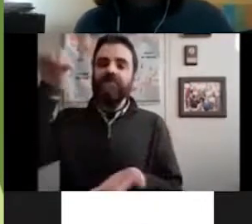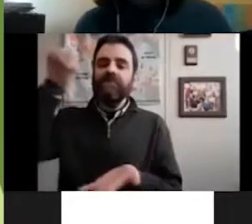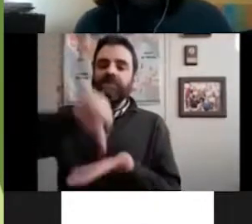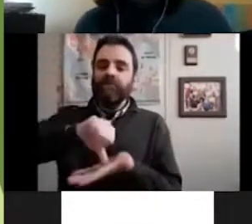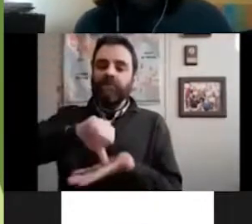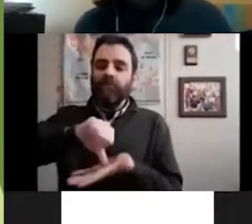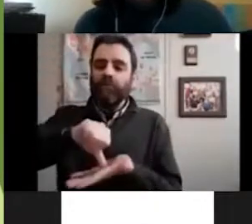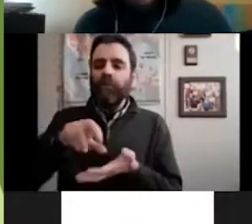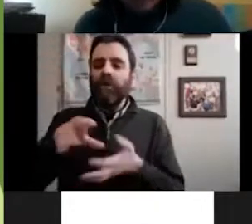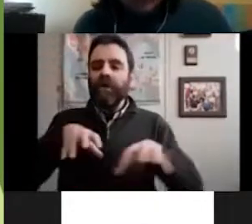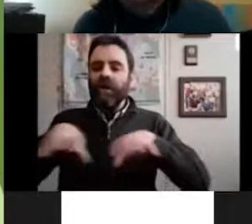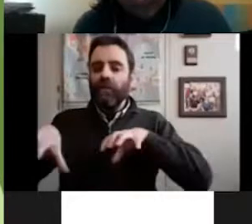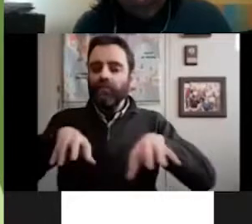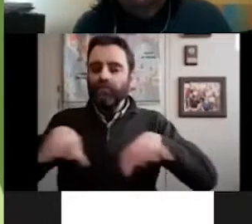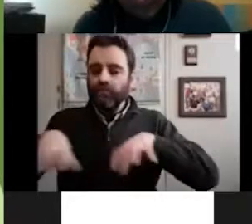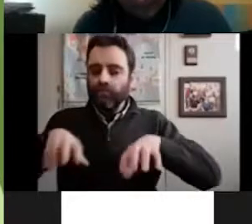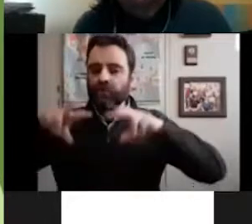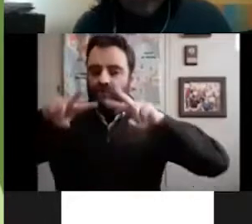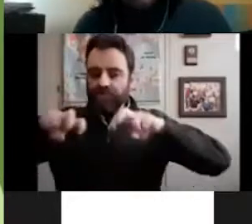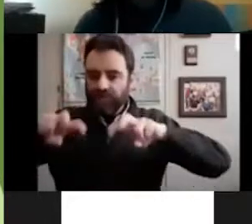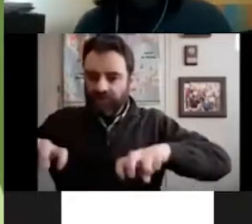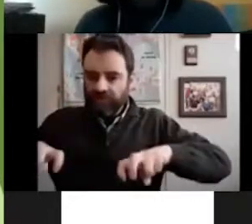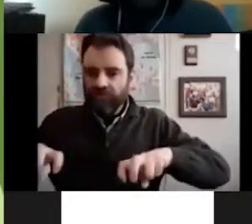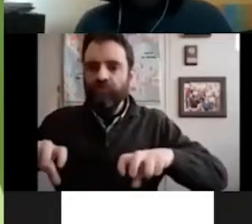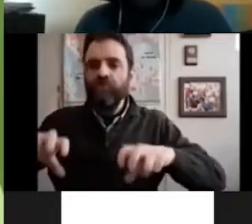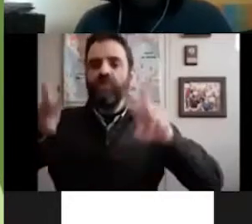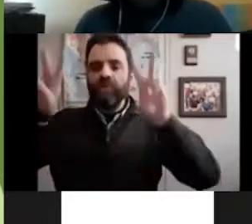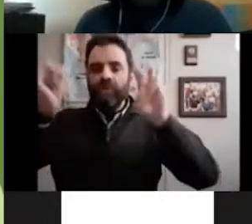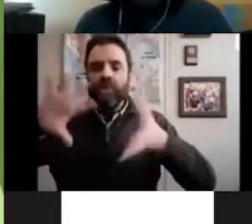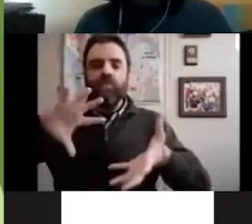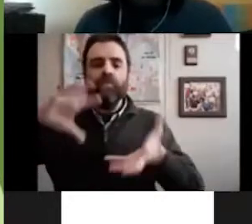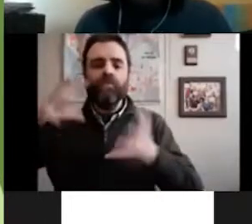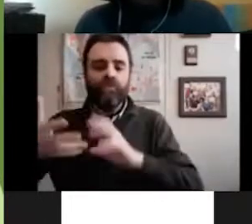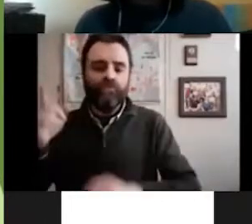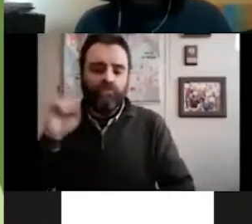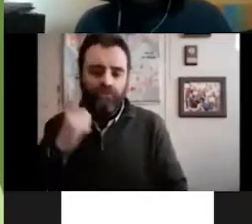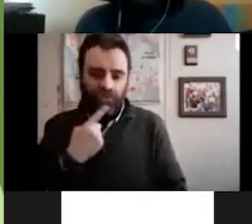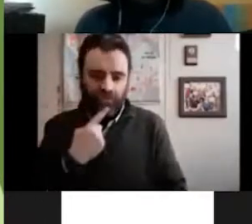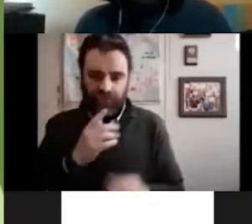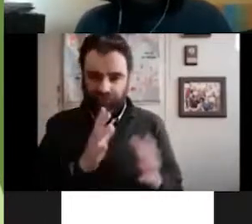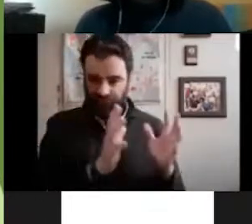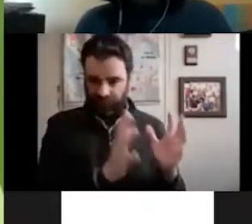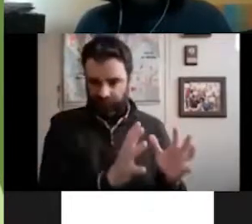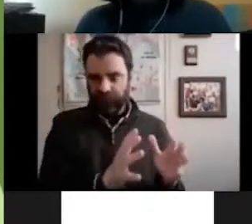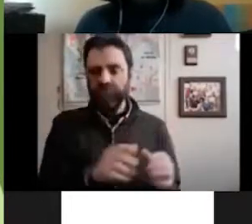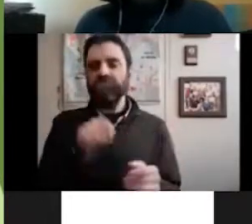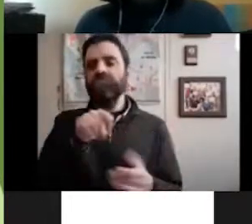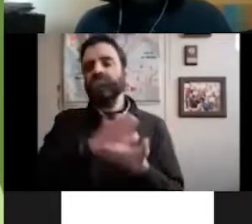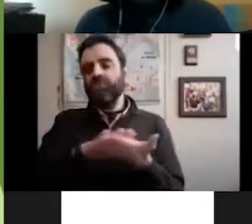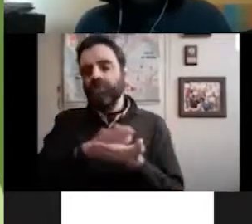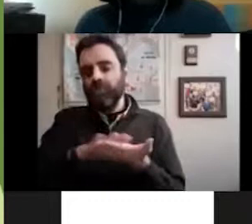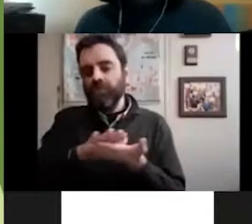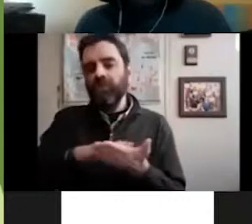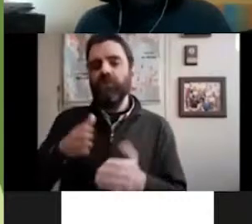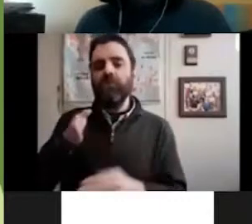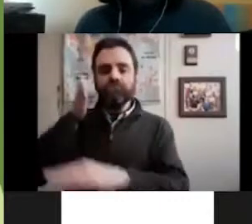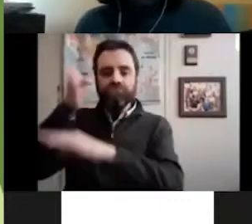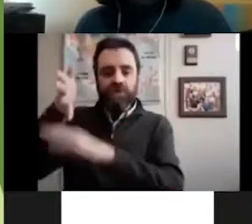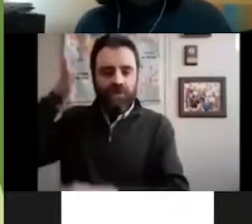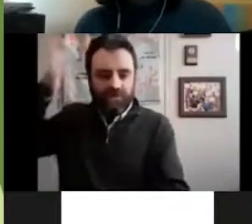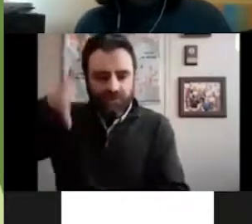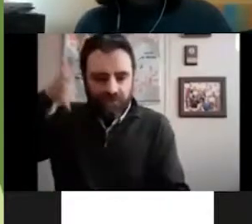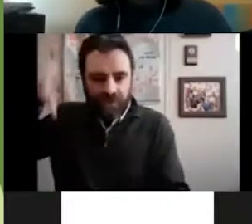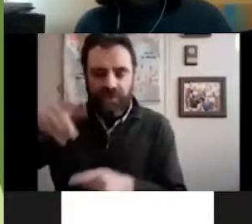estas áreas son el Centro de Recursos y Análisis, por ejemplo, acerca del mundo